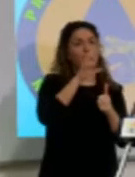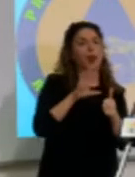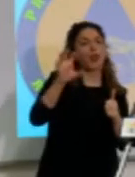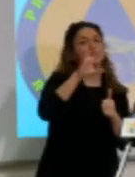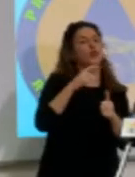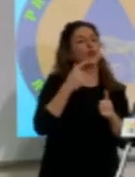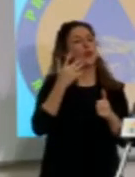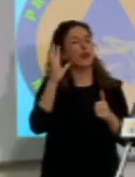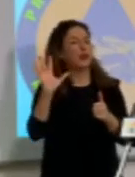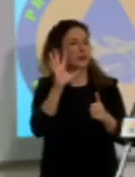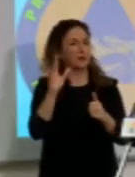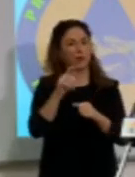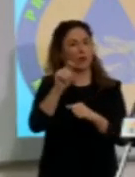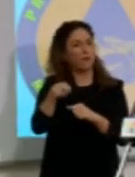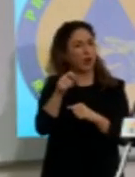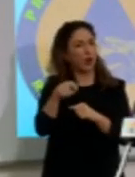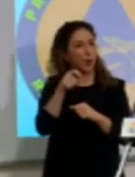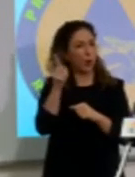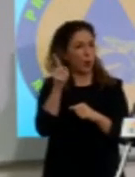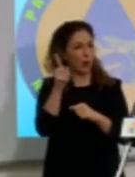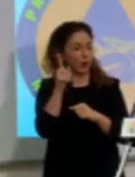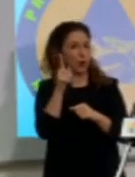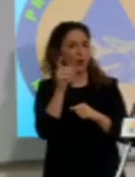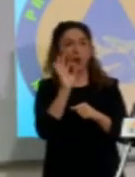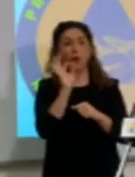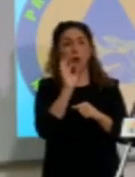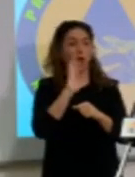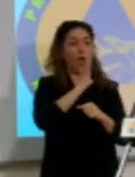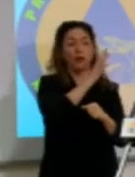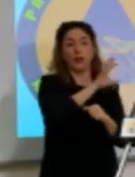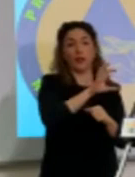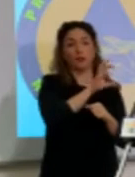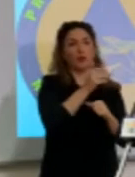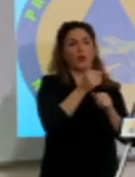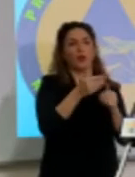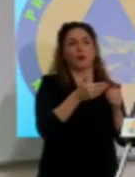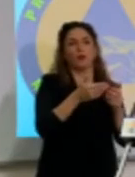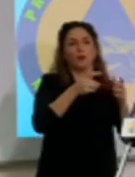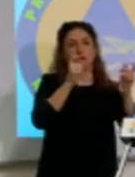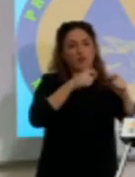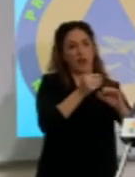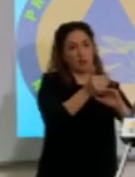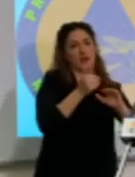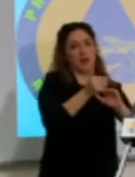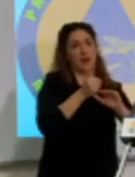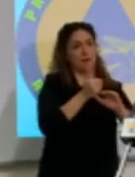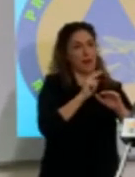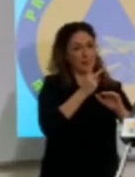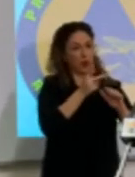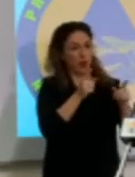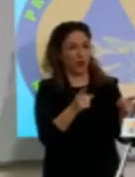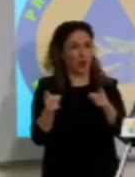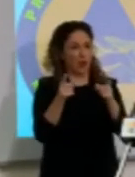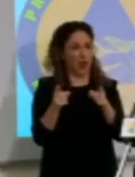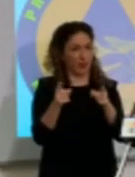fase sanitaria della covip speriamo resti solo teorica ma presenteremo il nostro piano per un assetto di guerra totale sul